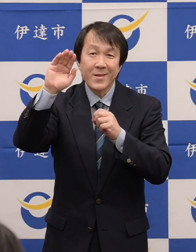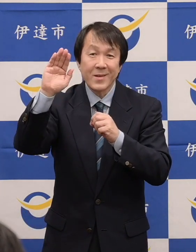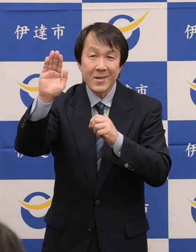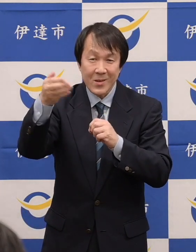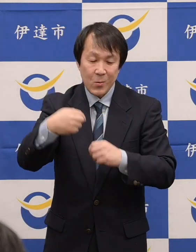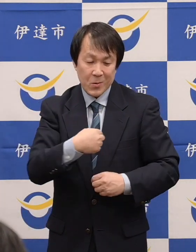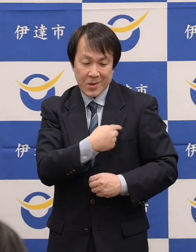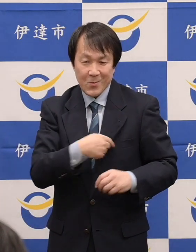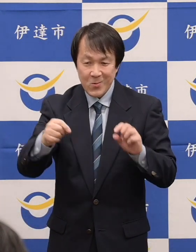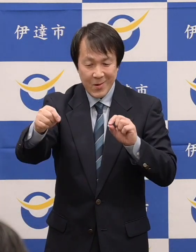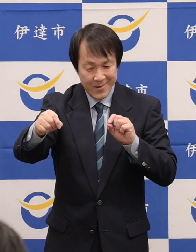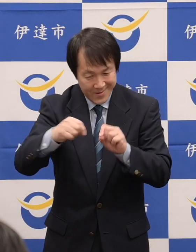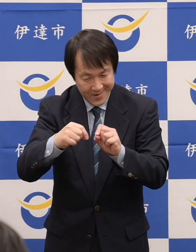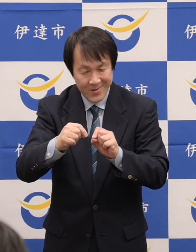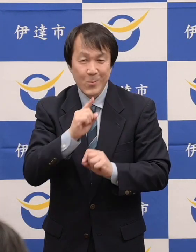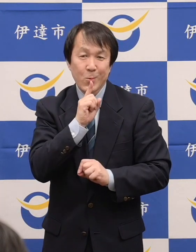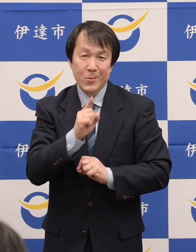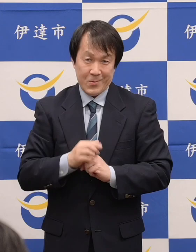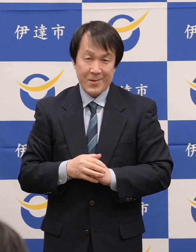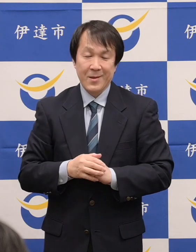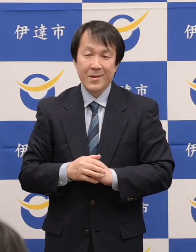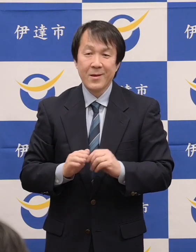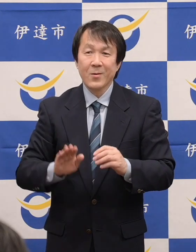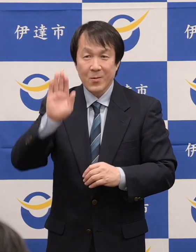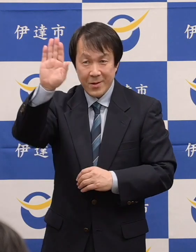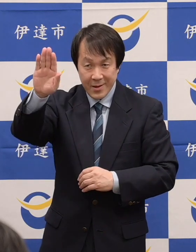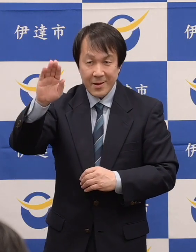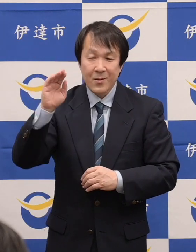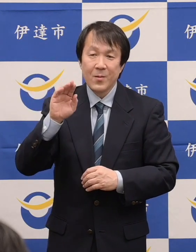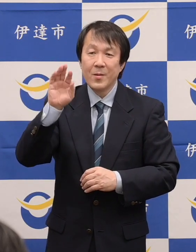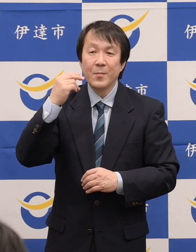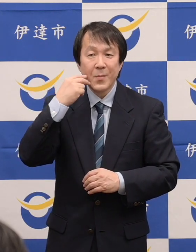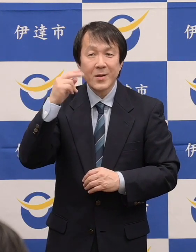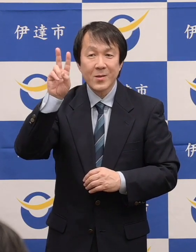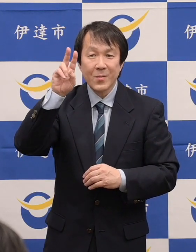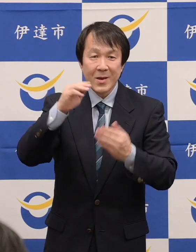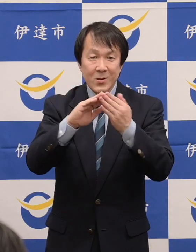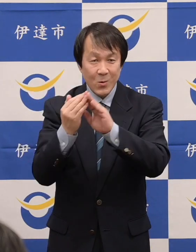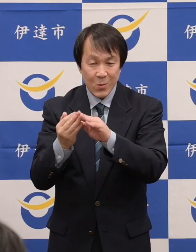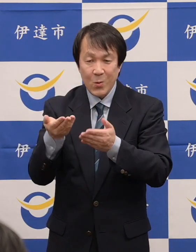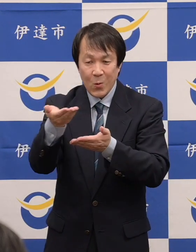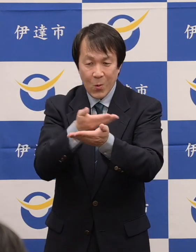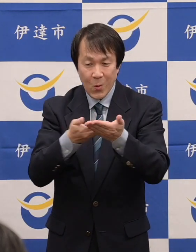ので、これからもしっかりあの松前町と交流を深めていきまして、